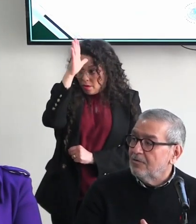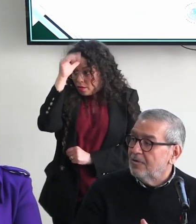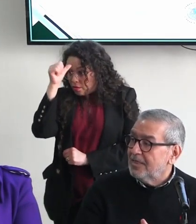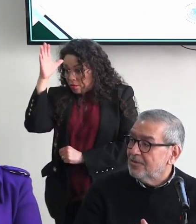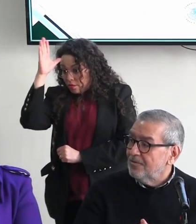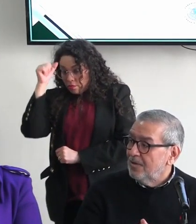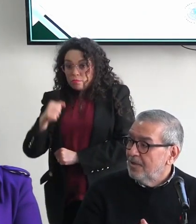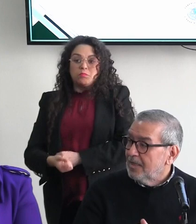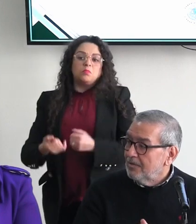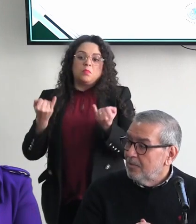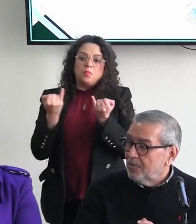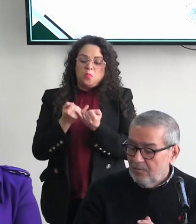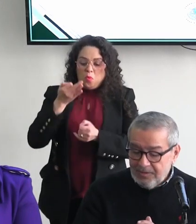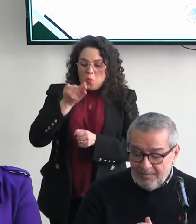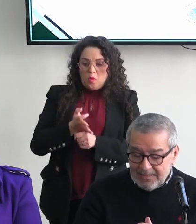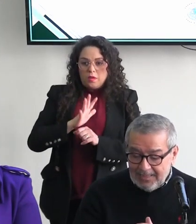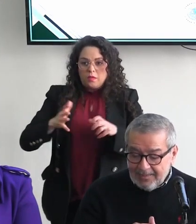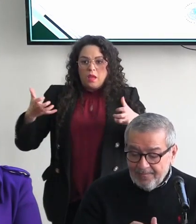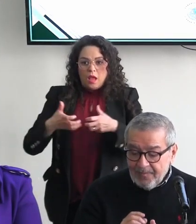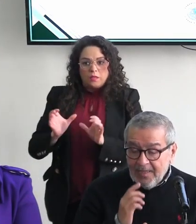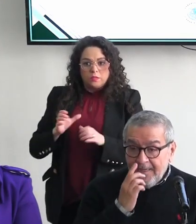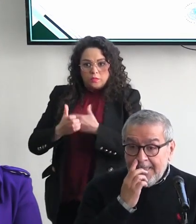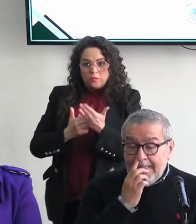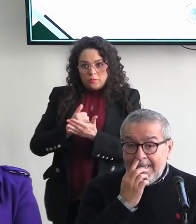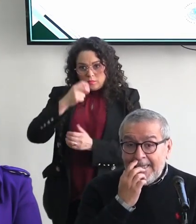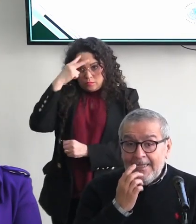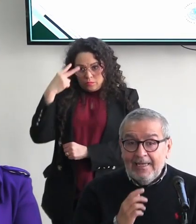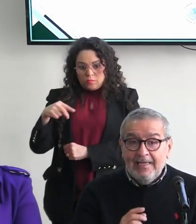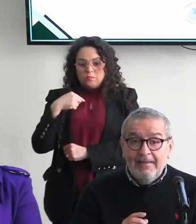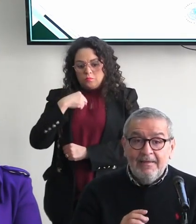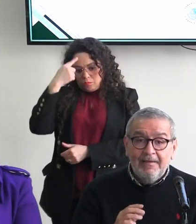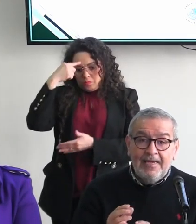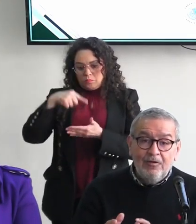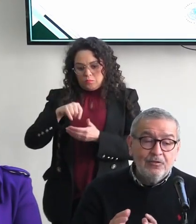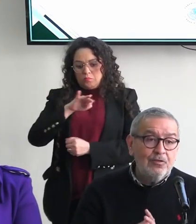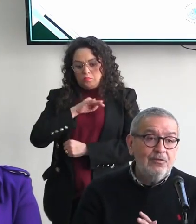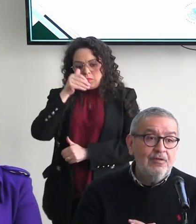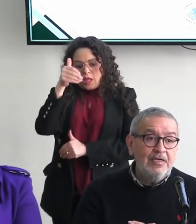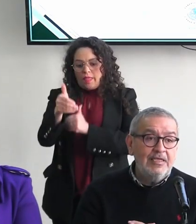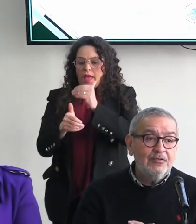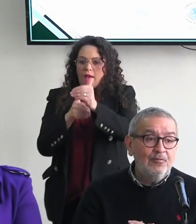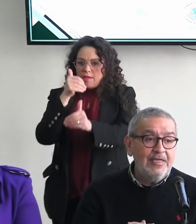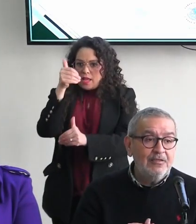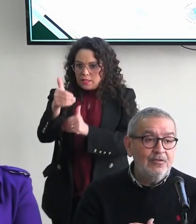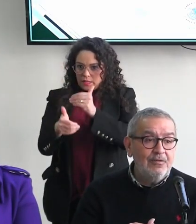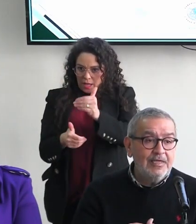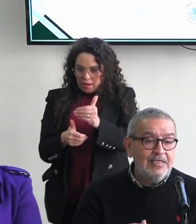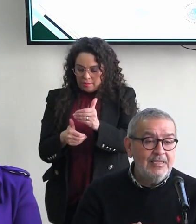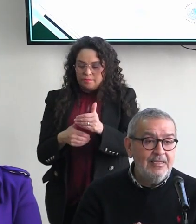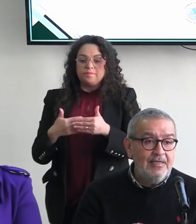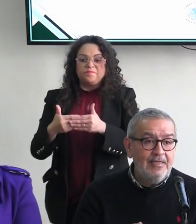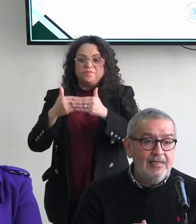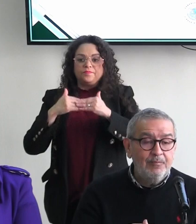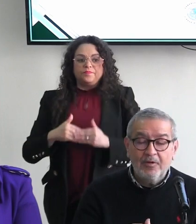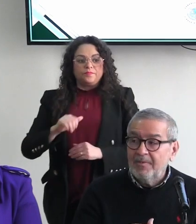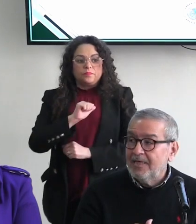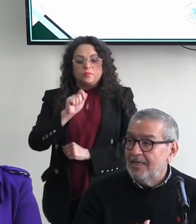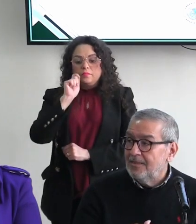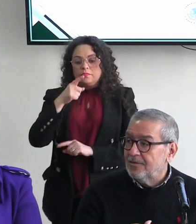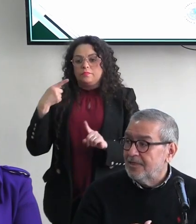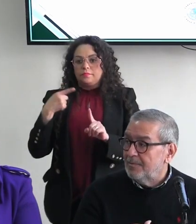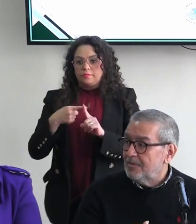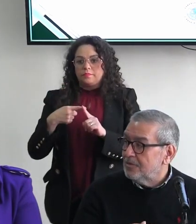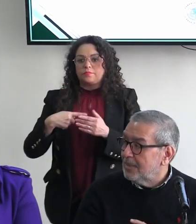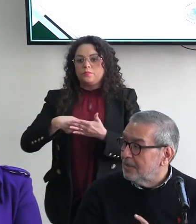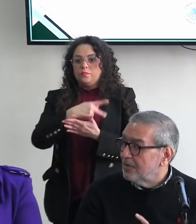realizado este Congreso, creo que podemos avanzar. Y el otro instrumento, que es el Programa